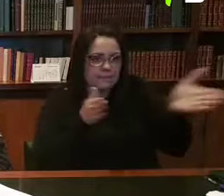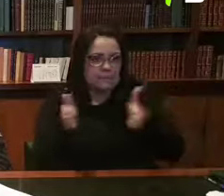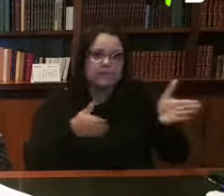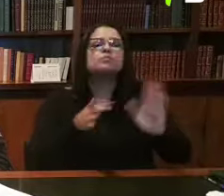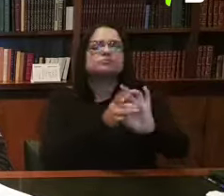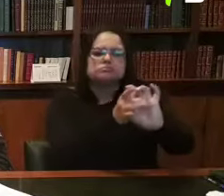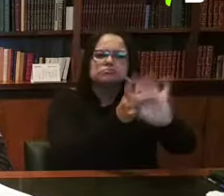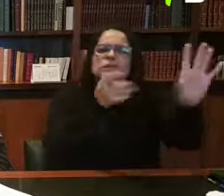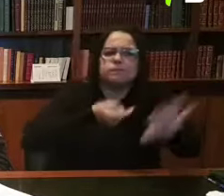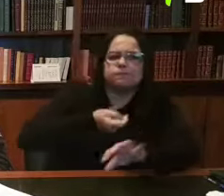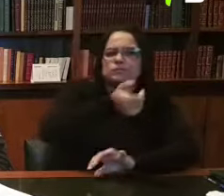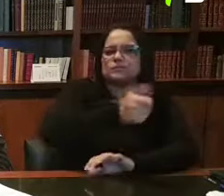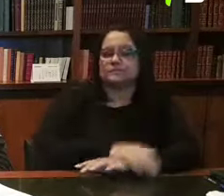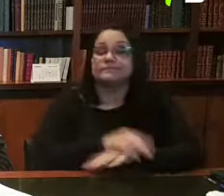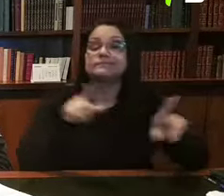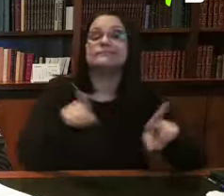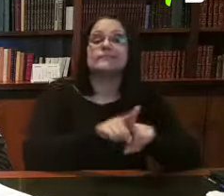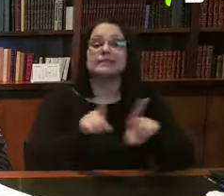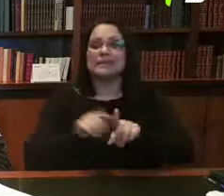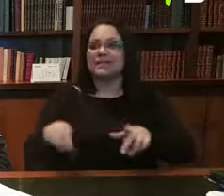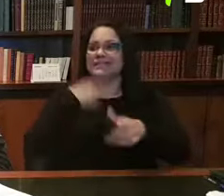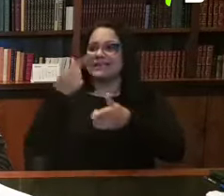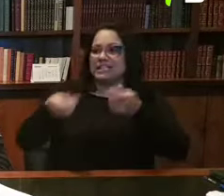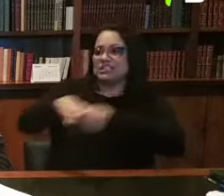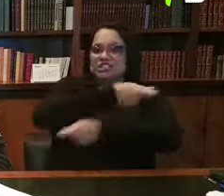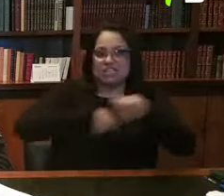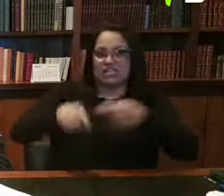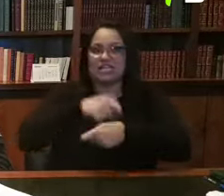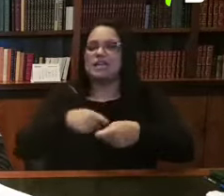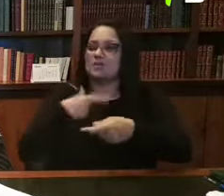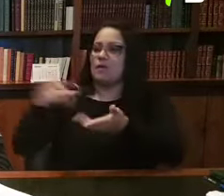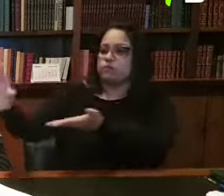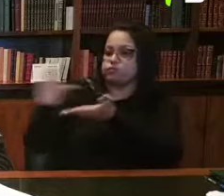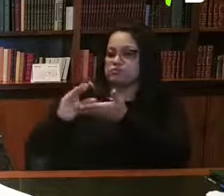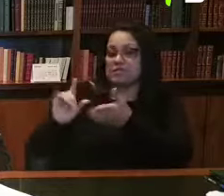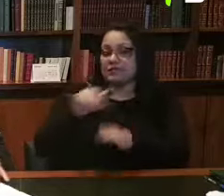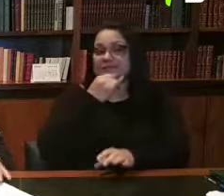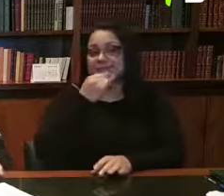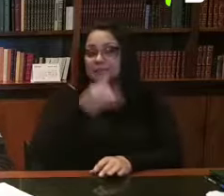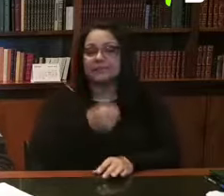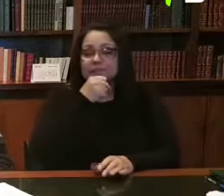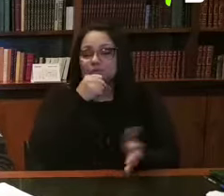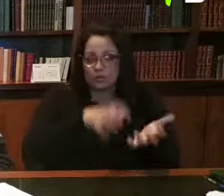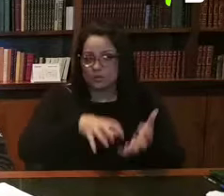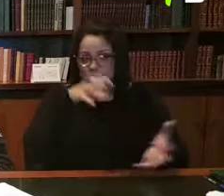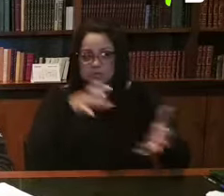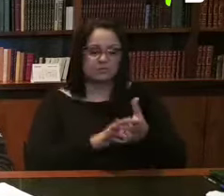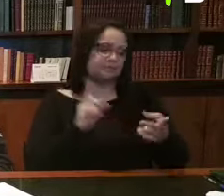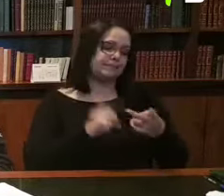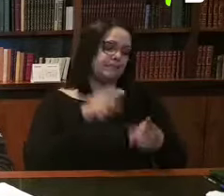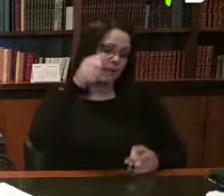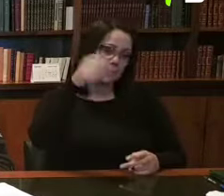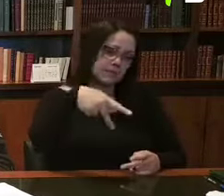atrasamos assim posta e antecipamos recursos mais vulneráveis então os idosos por exemplo os